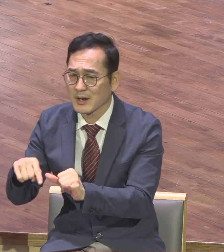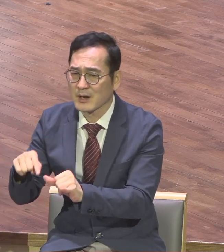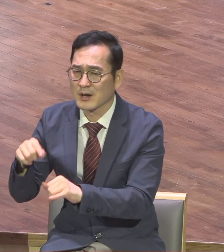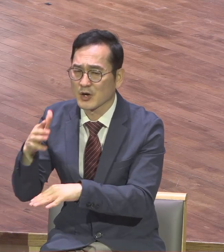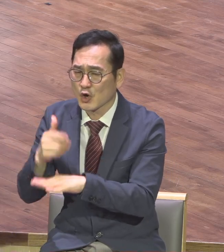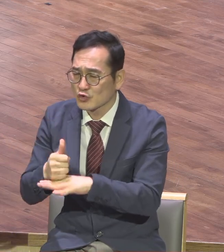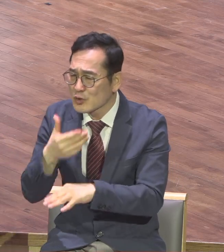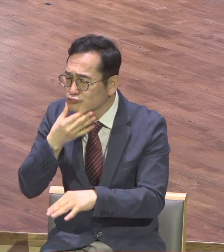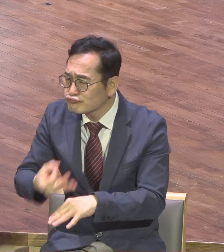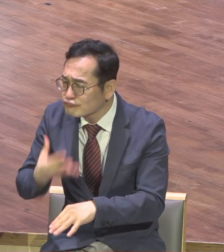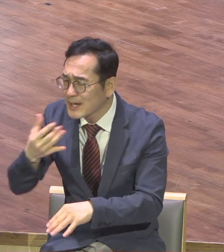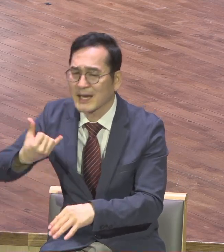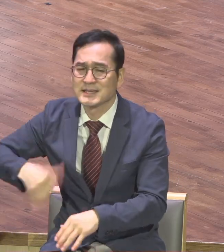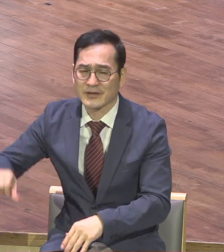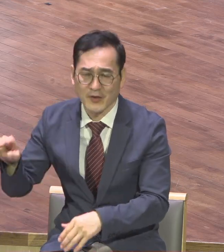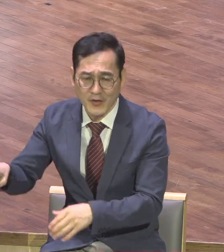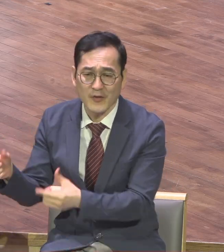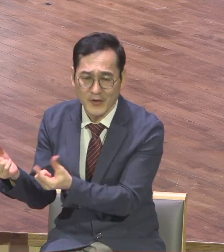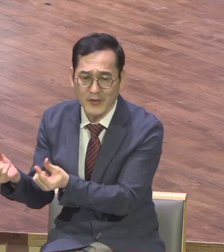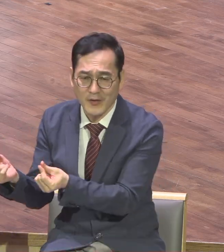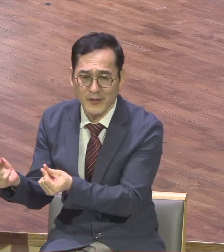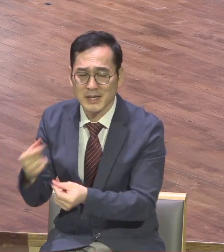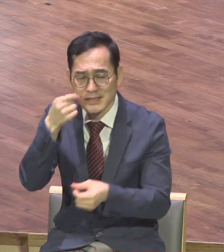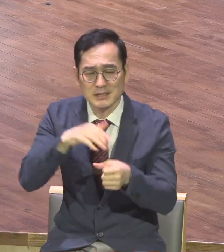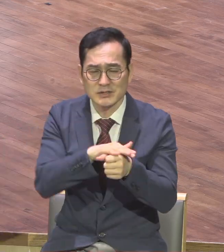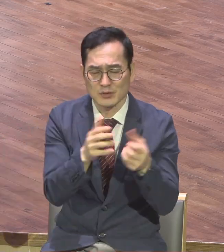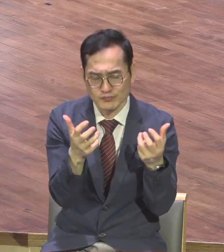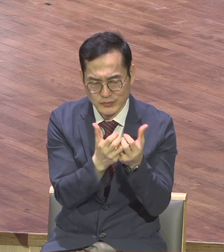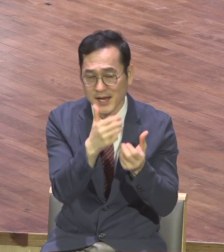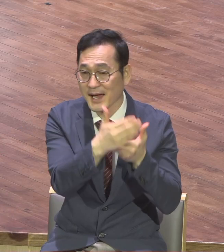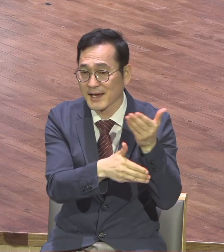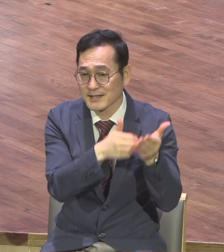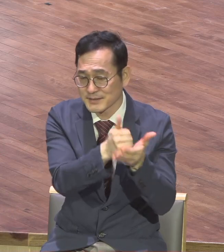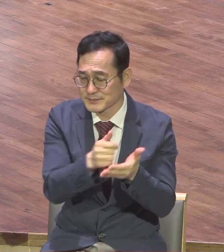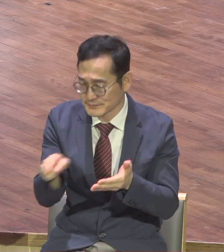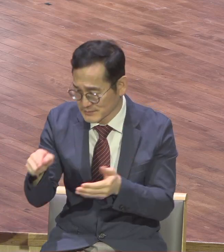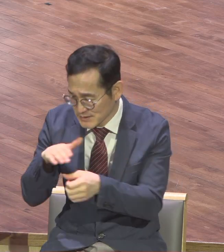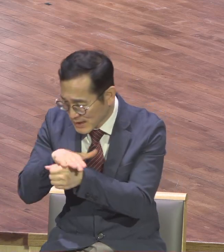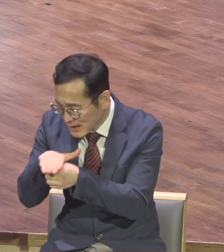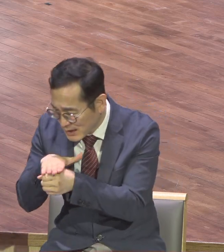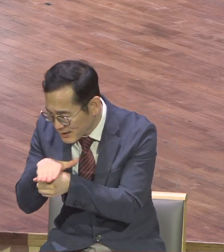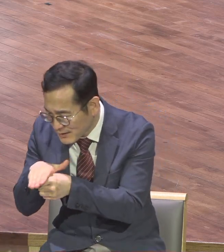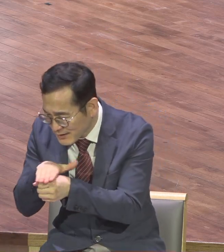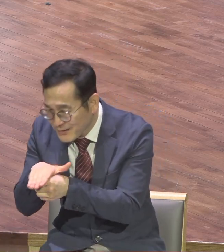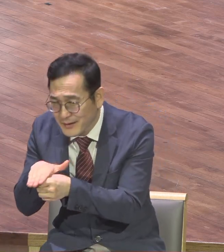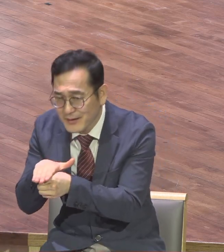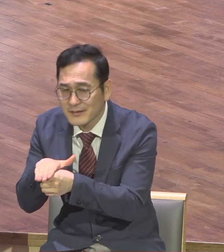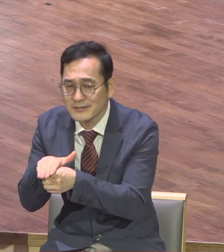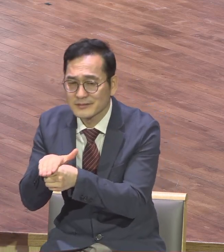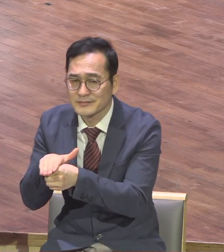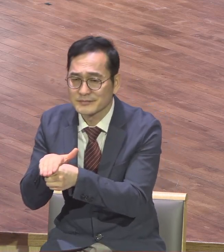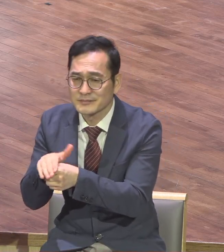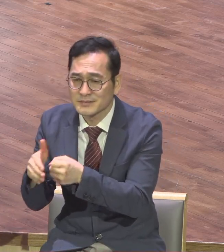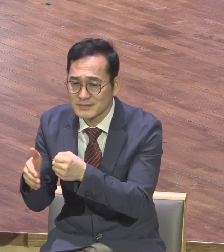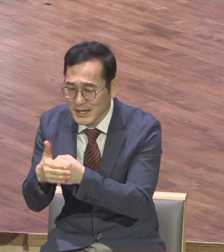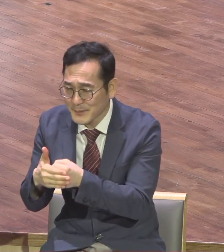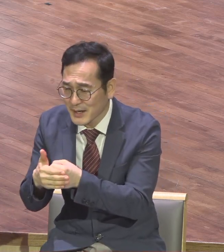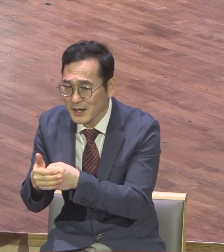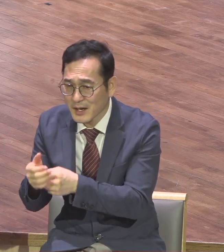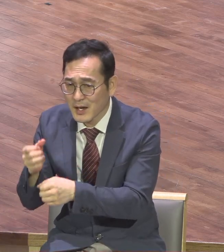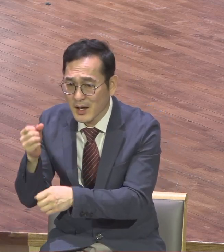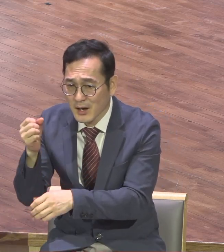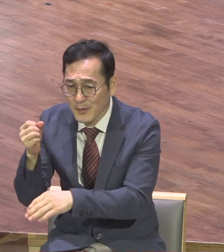진노의 자녀였더니 긍휼히 풍성하신 하나님이 우리를 사랑하신 그 큰 사랑을 인하여 허물로